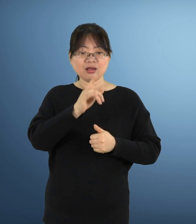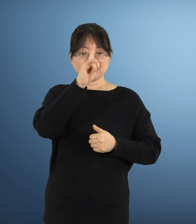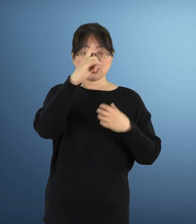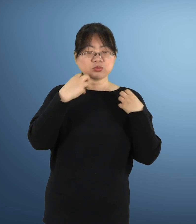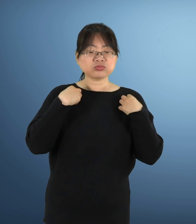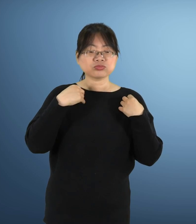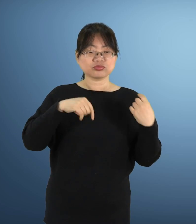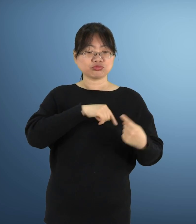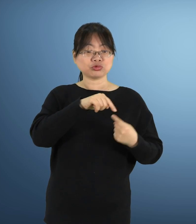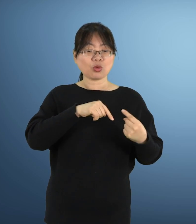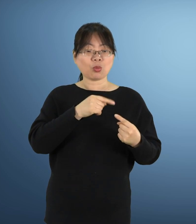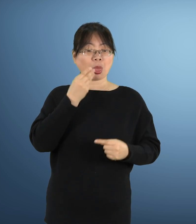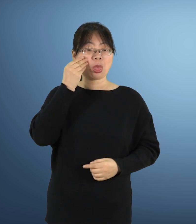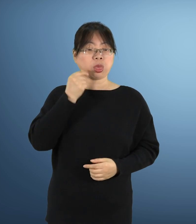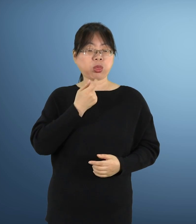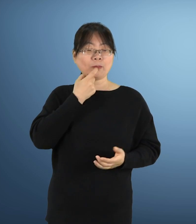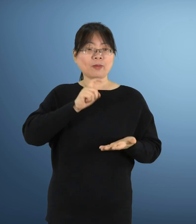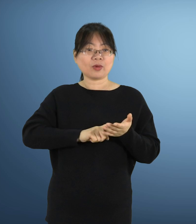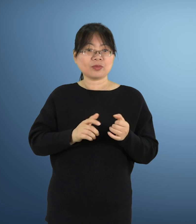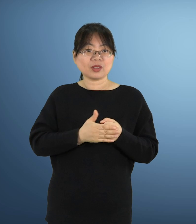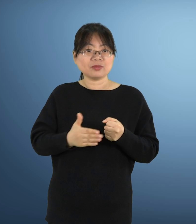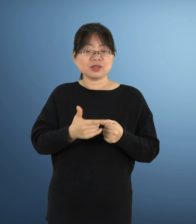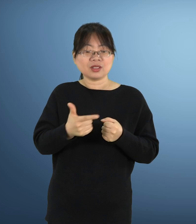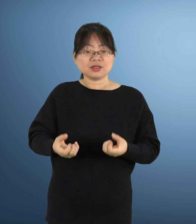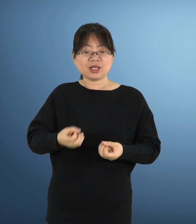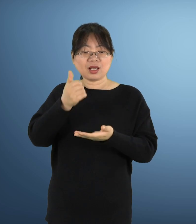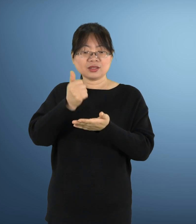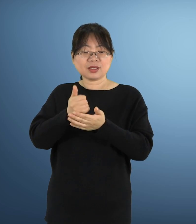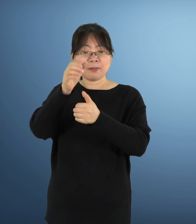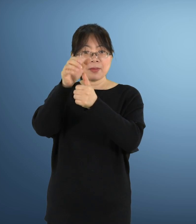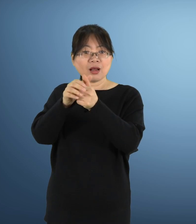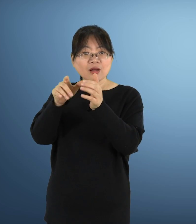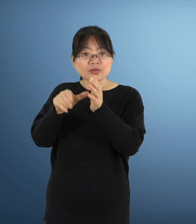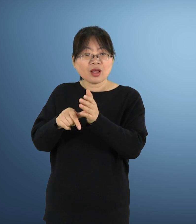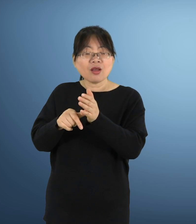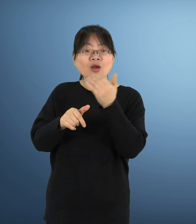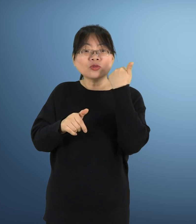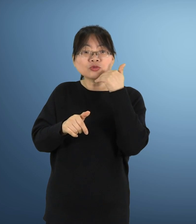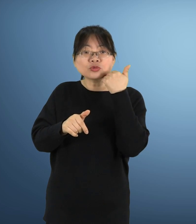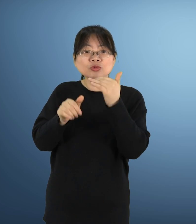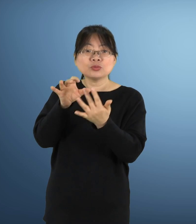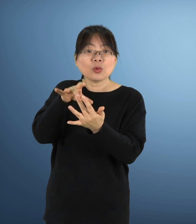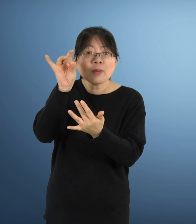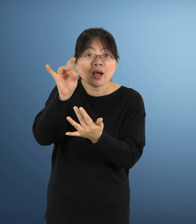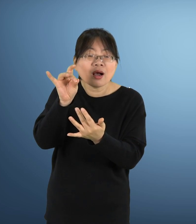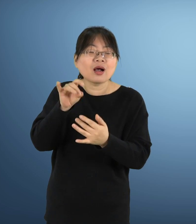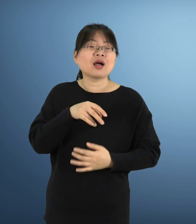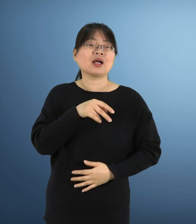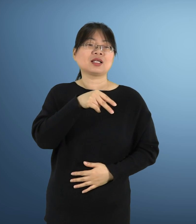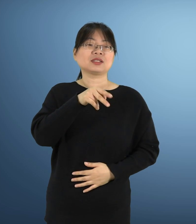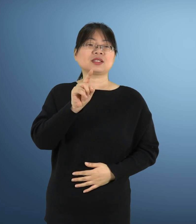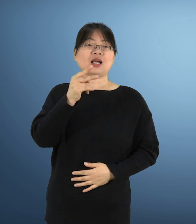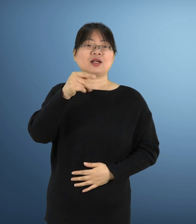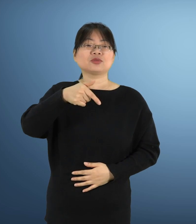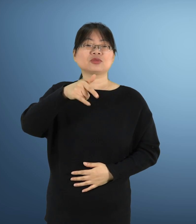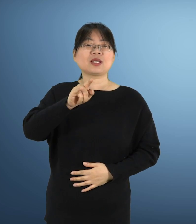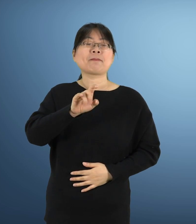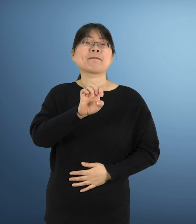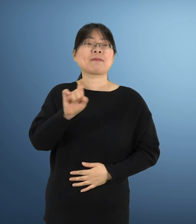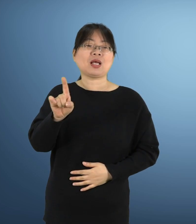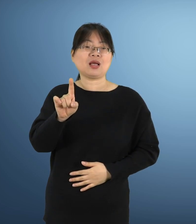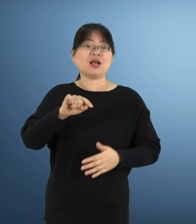수월하겠기에 대제사장을 임명할 때 사두개파 일원 중에서